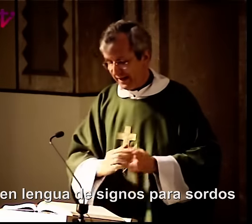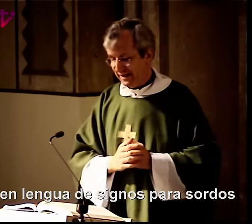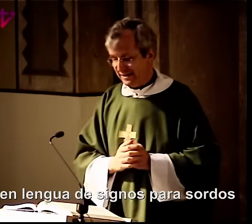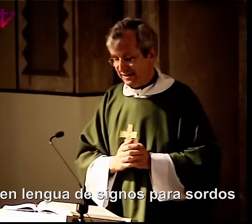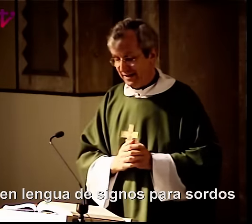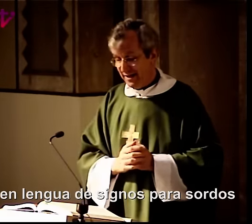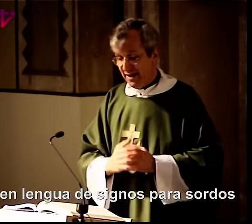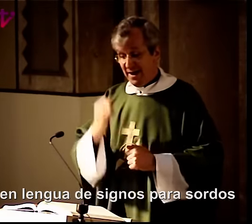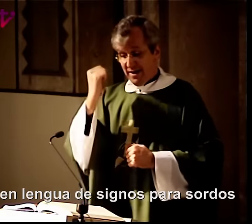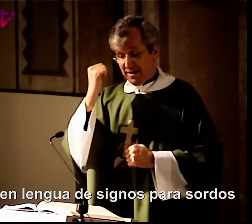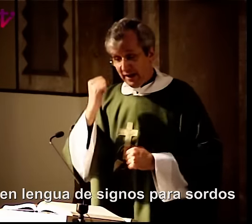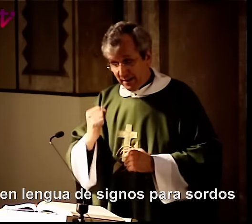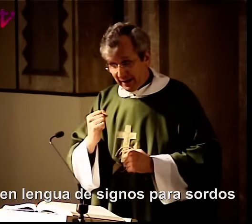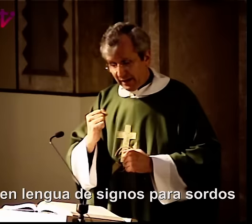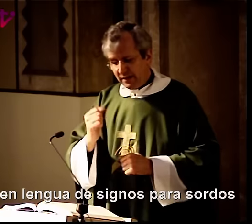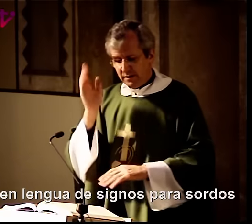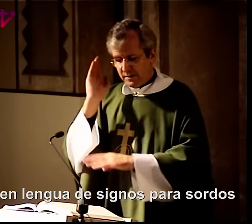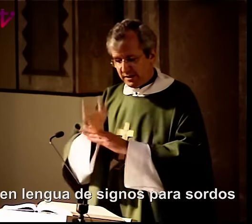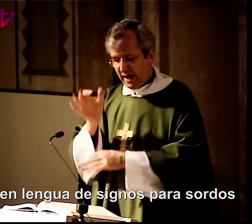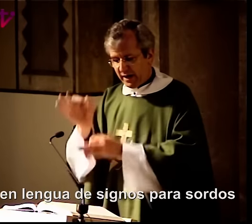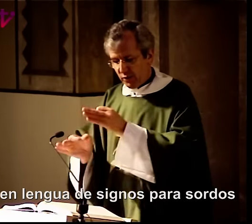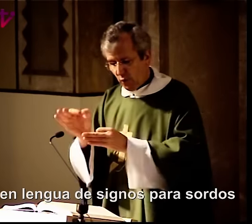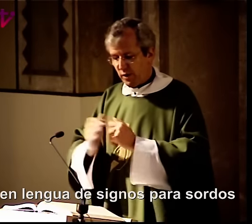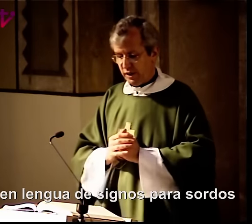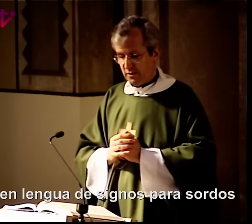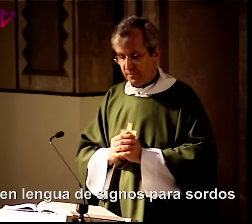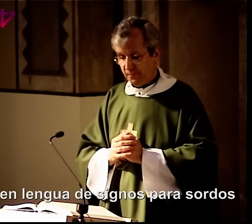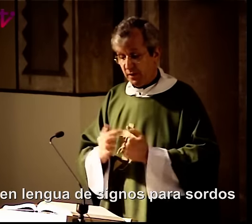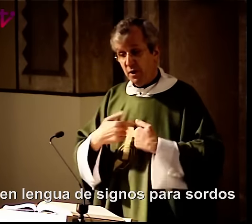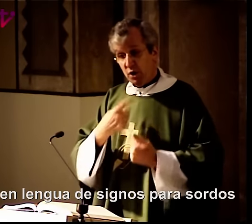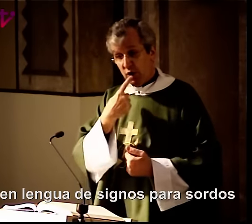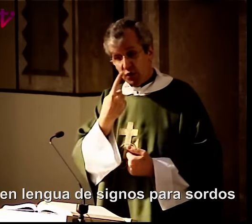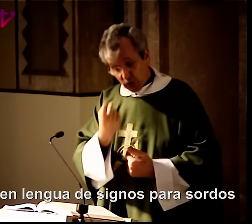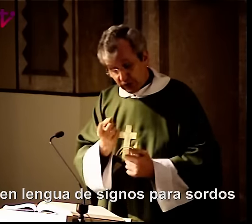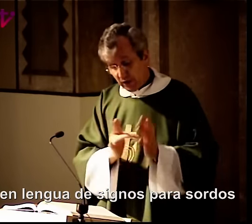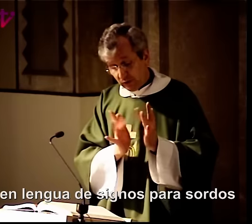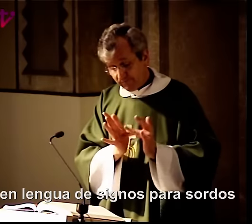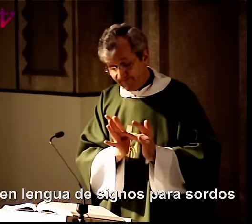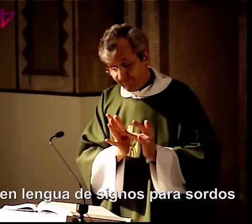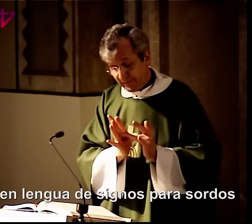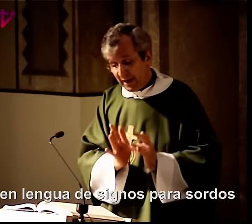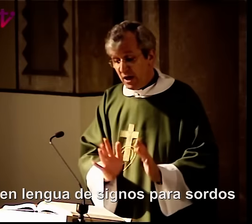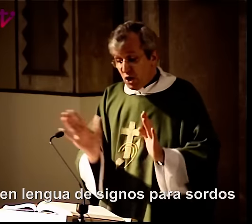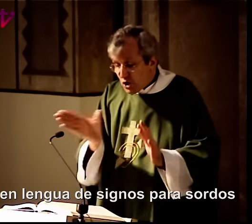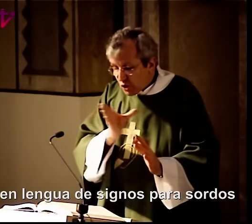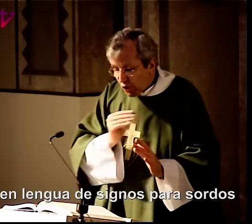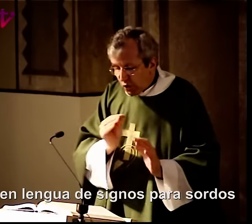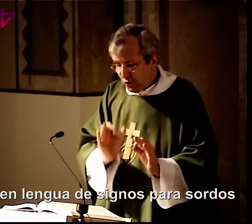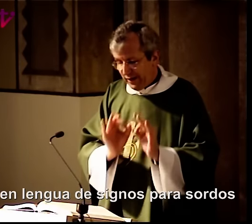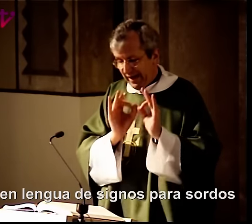matarás, y el que mate será reo de juicio. Yo os digo, todo el